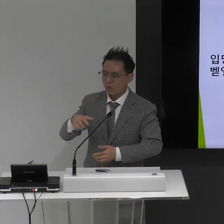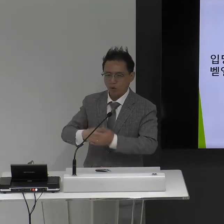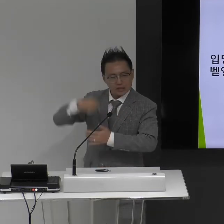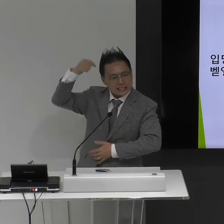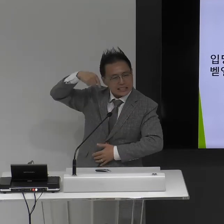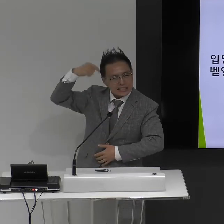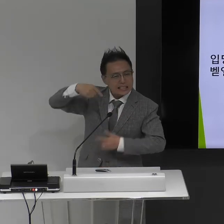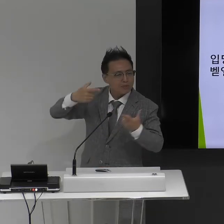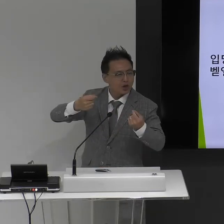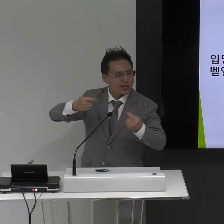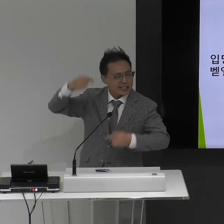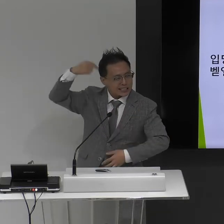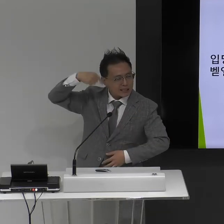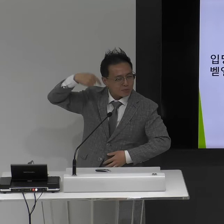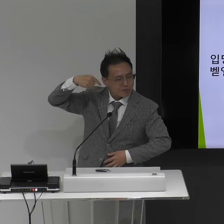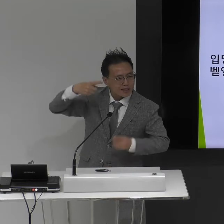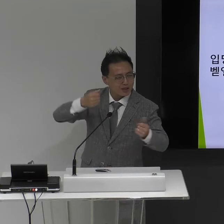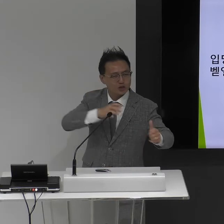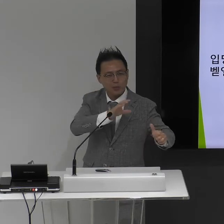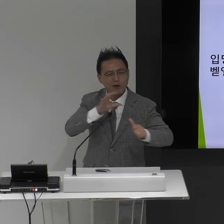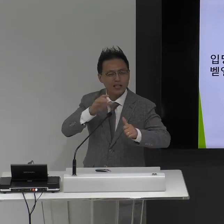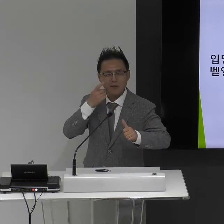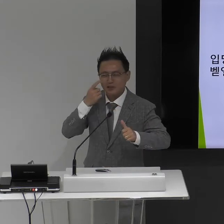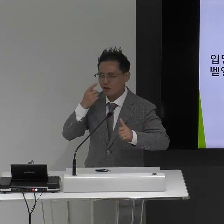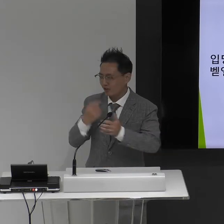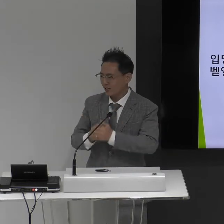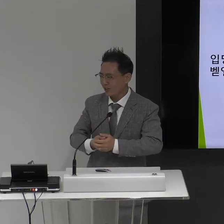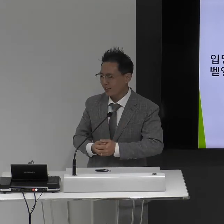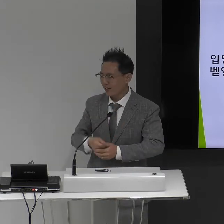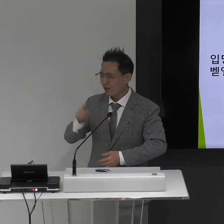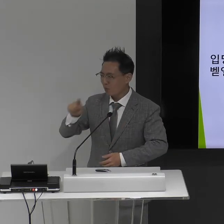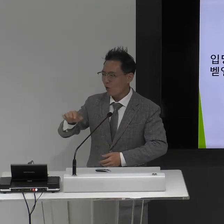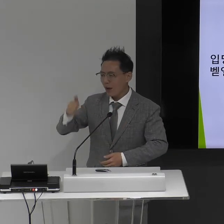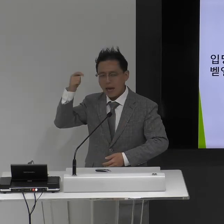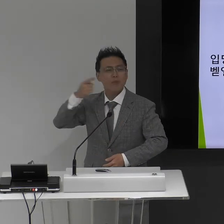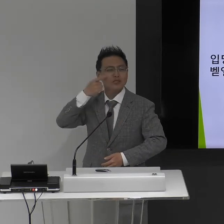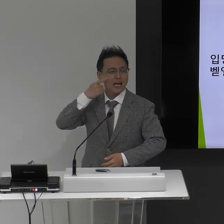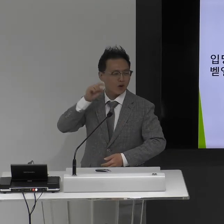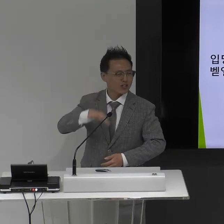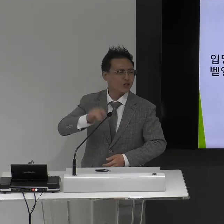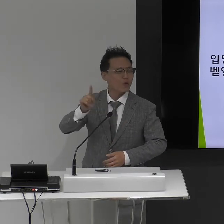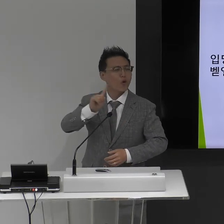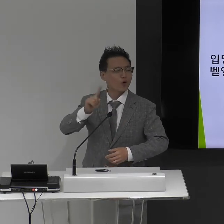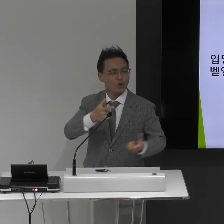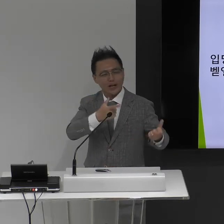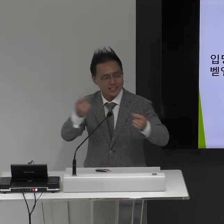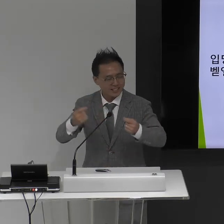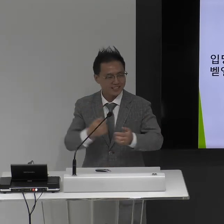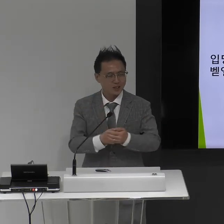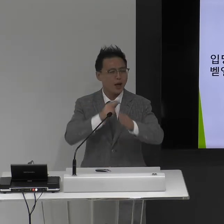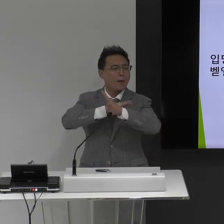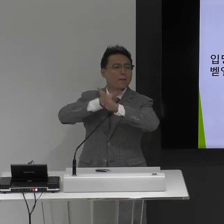뭐 느낌적인 느낌, 그거 좀 패러디 해봤어요. 그래서 뭐 해보자, 어디서 뭐 똑같이